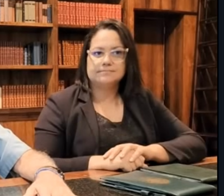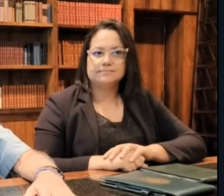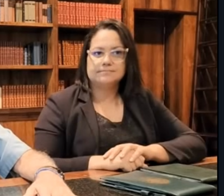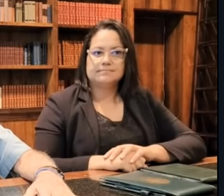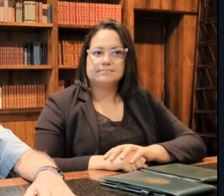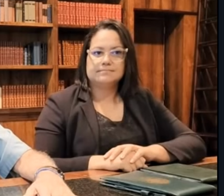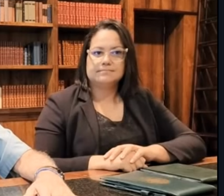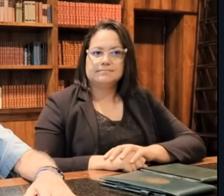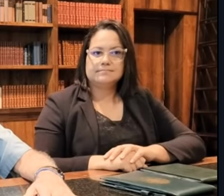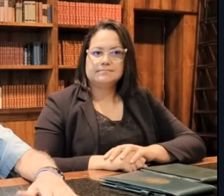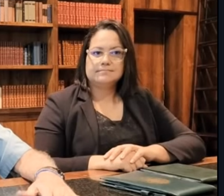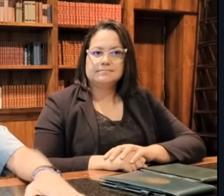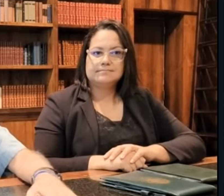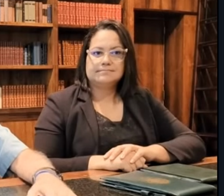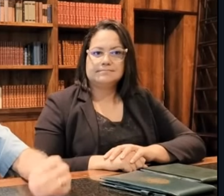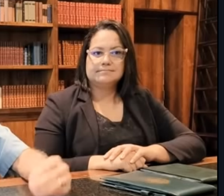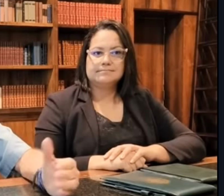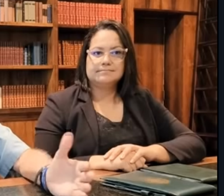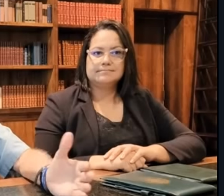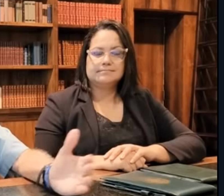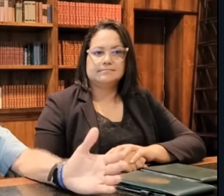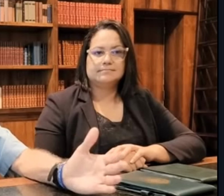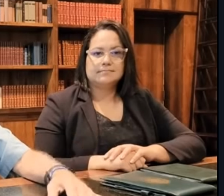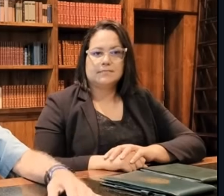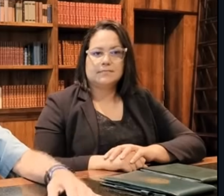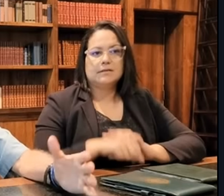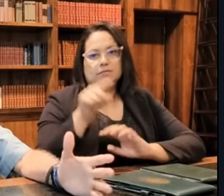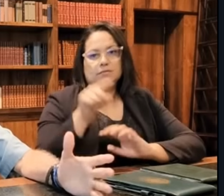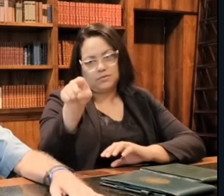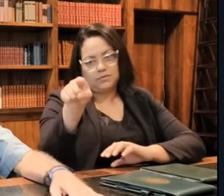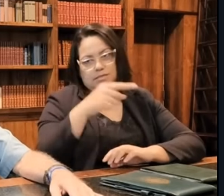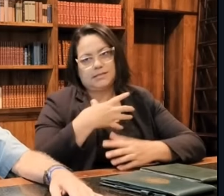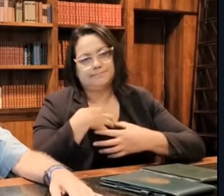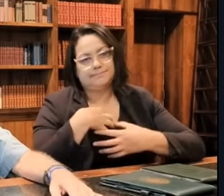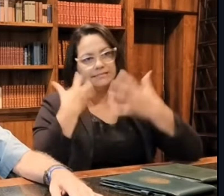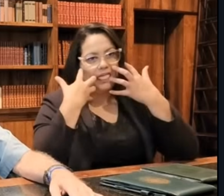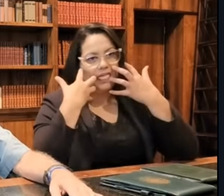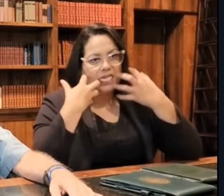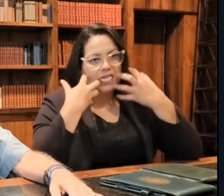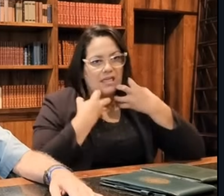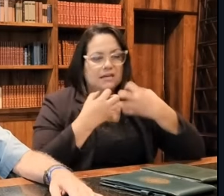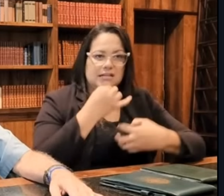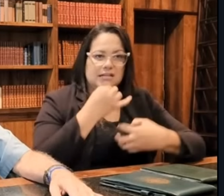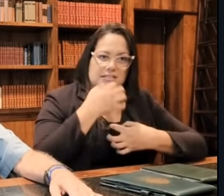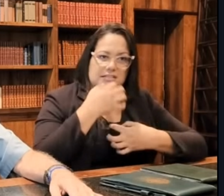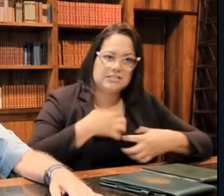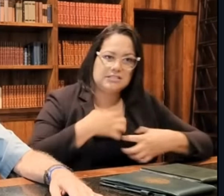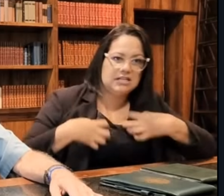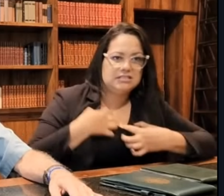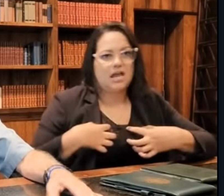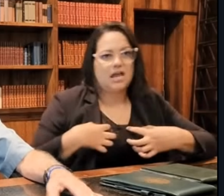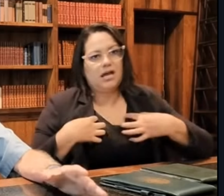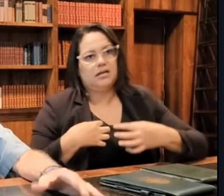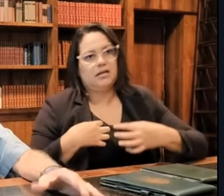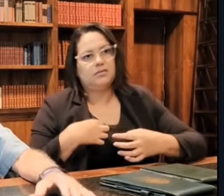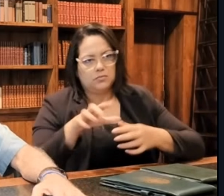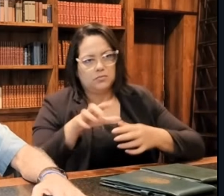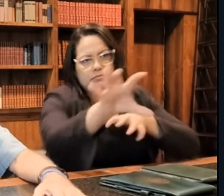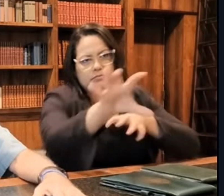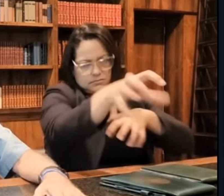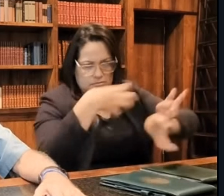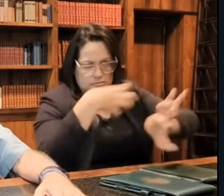o nosso novo trabalho, estou aí com o canal Jesus Notificou Você. Lá você recebe